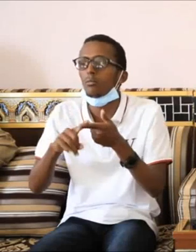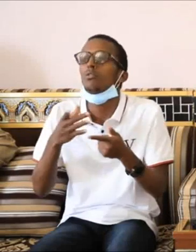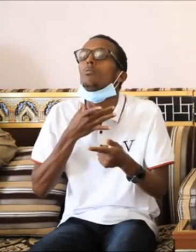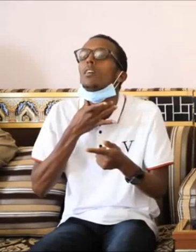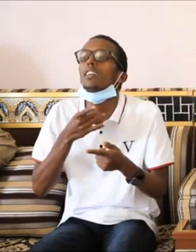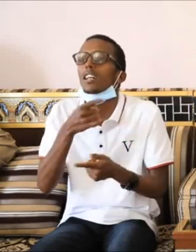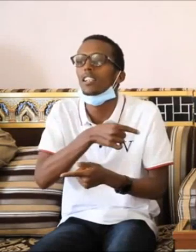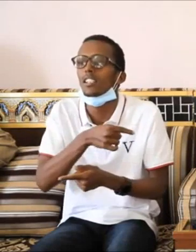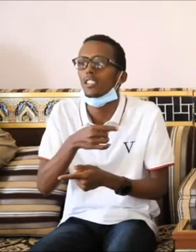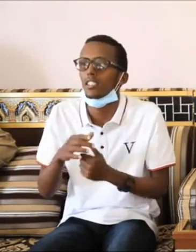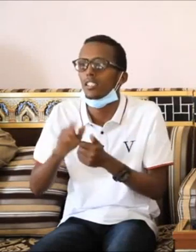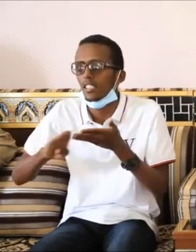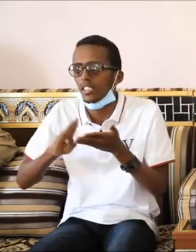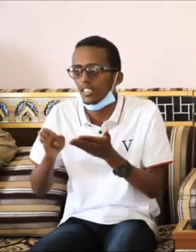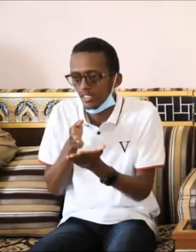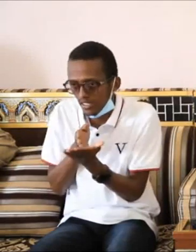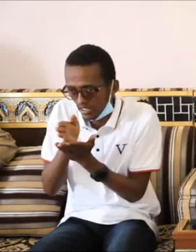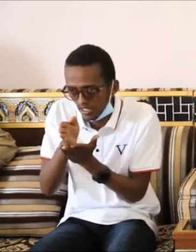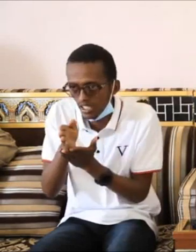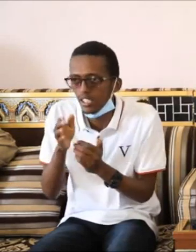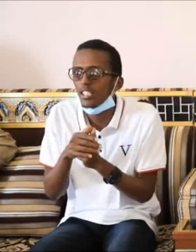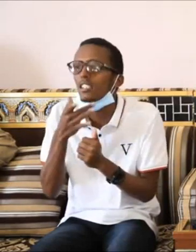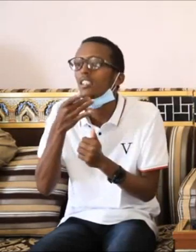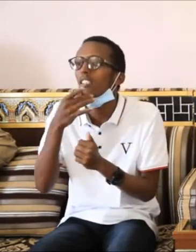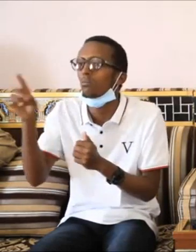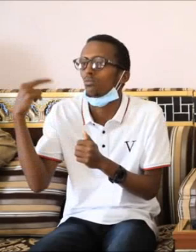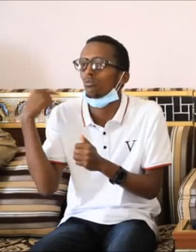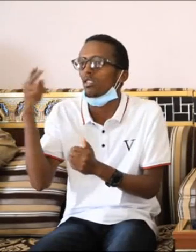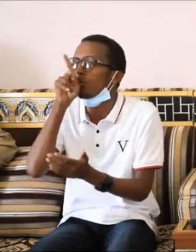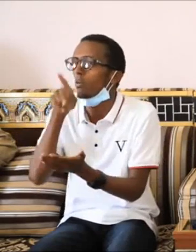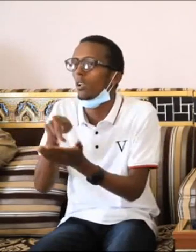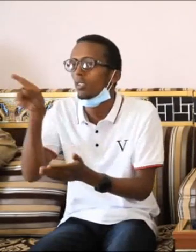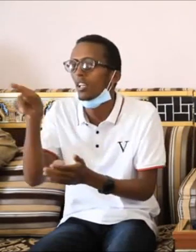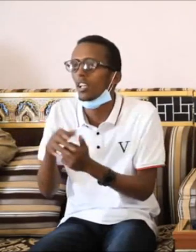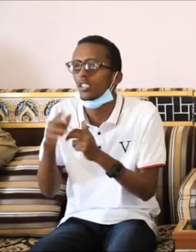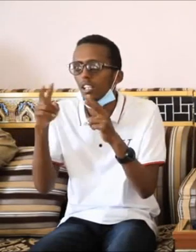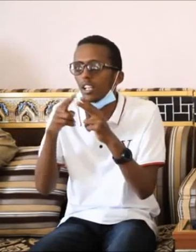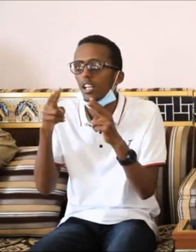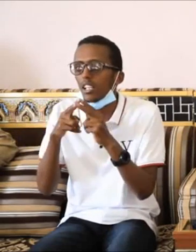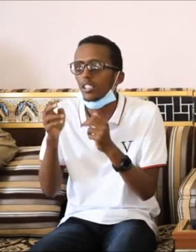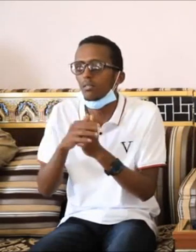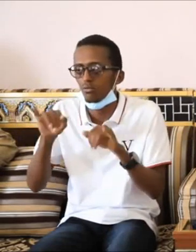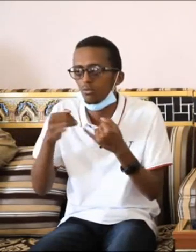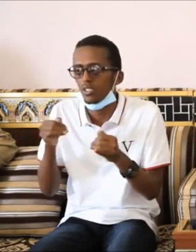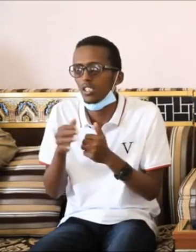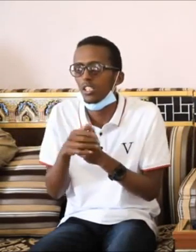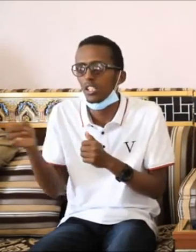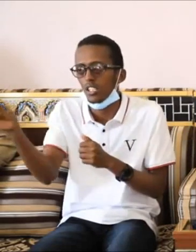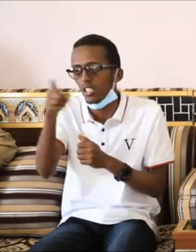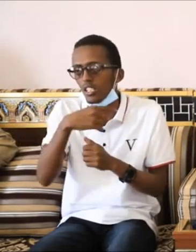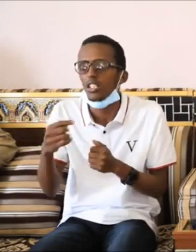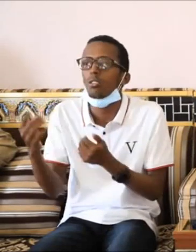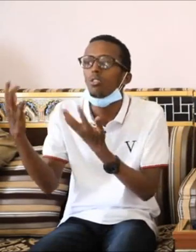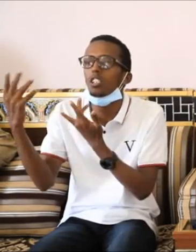baahida qabana degdeg meed inoo heri wado cad xoogaynta waa lagu ballamin aad baynu intaas ka waras doonaa idinkale waxaan idin rajaynayaa guul